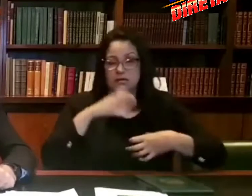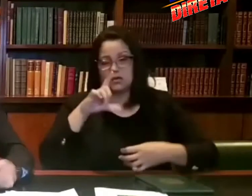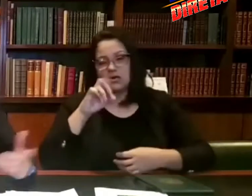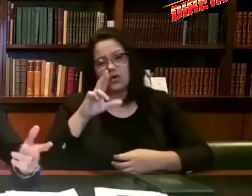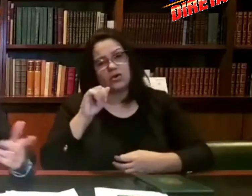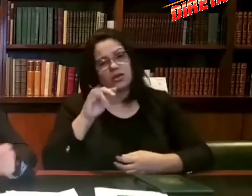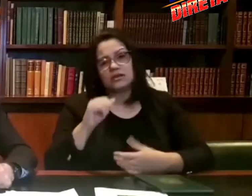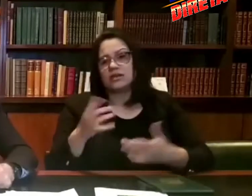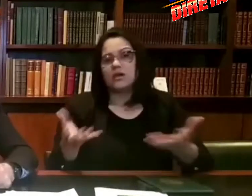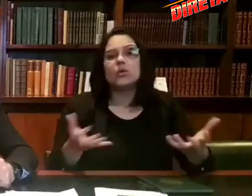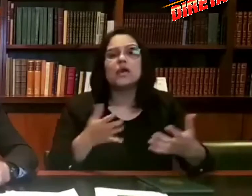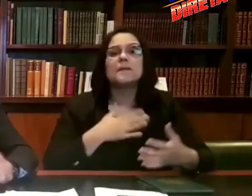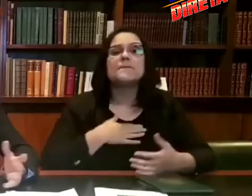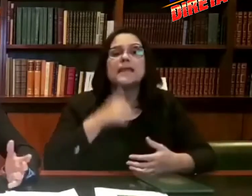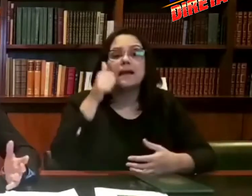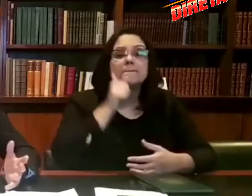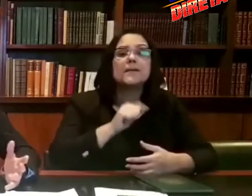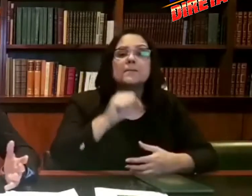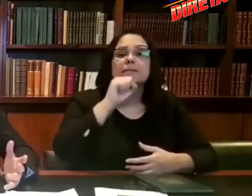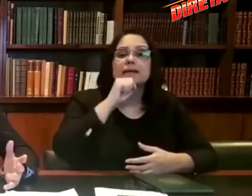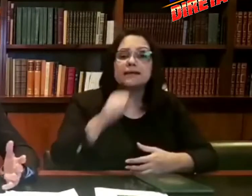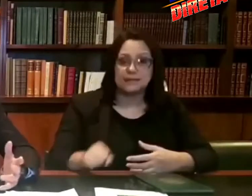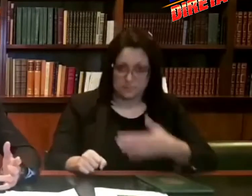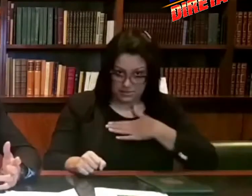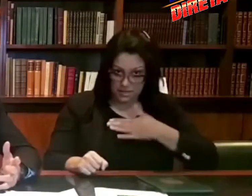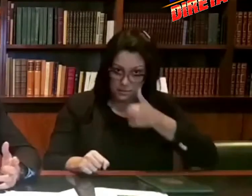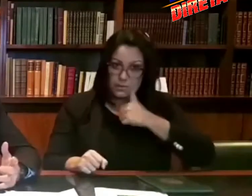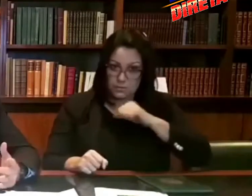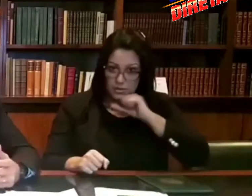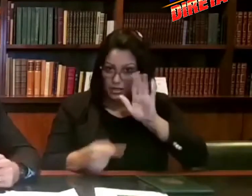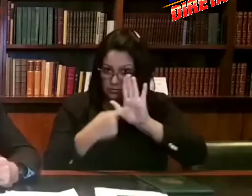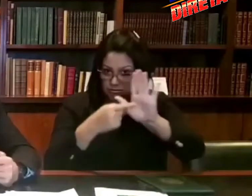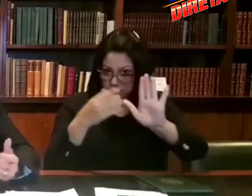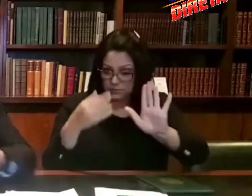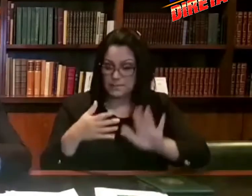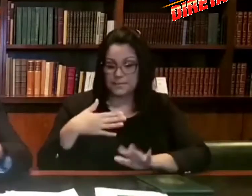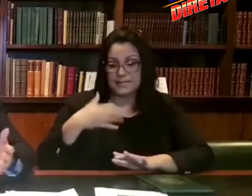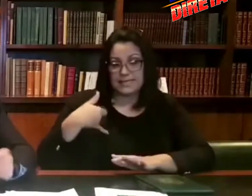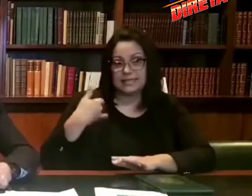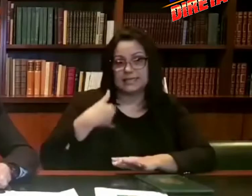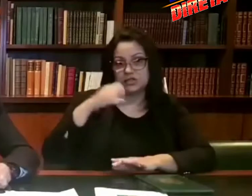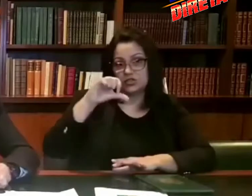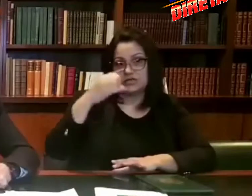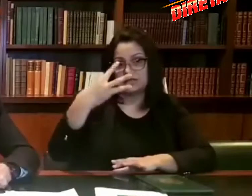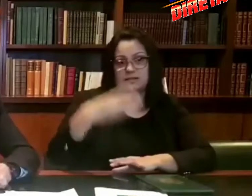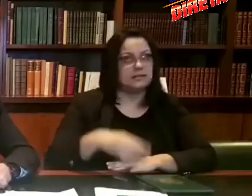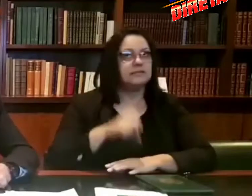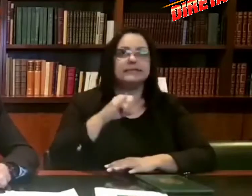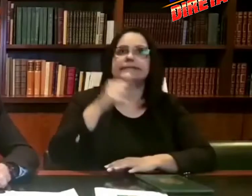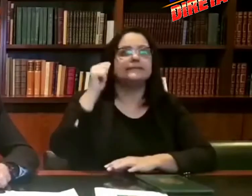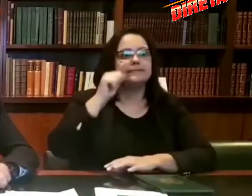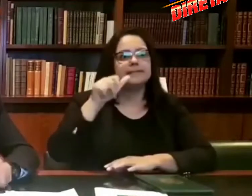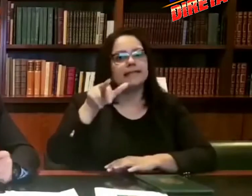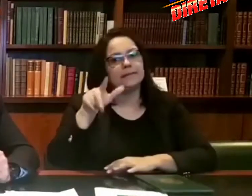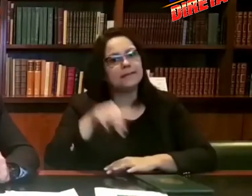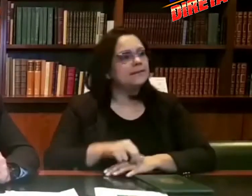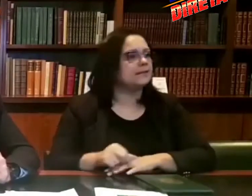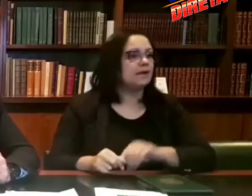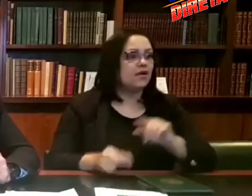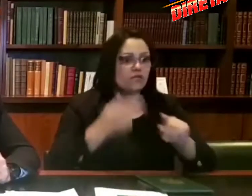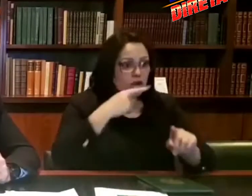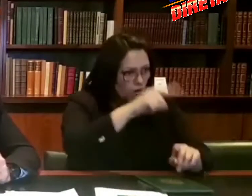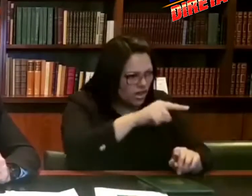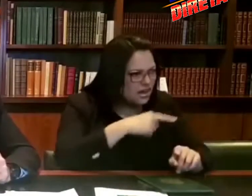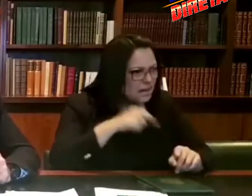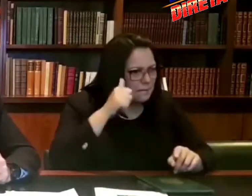humildes. Eu quero deixar um testemunho meu aqui. Minha mãe está com 93 anos. Tá? Se um irmão meu, uma irmã, falar, olha, deu